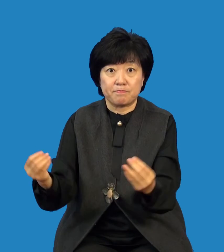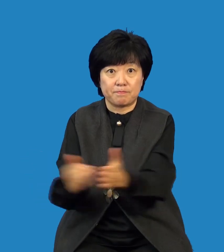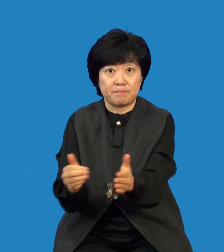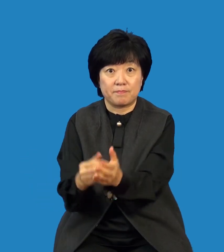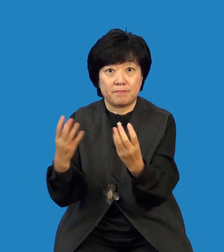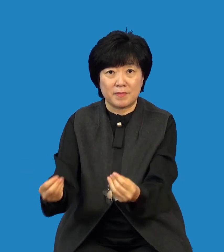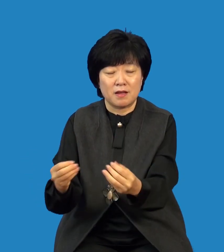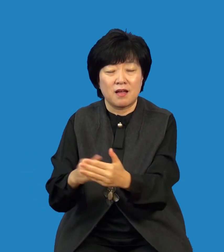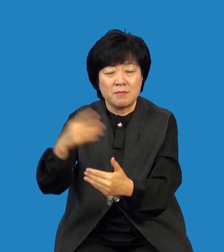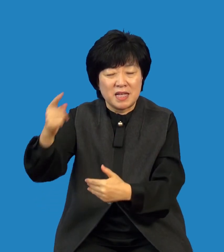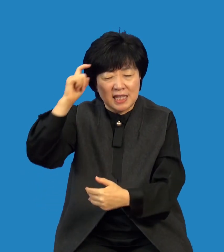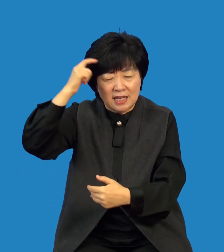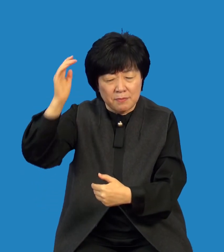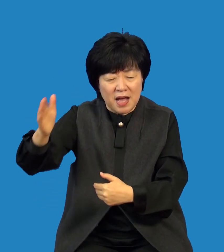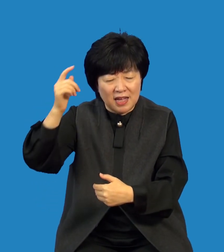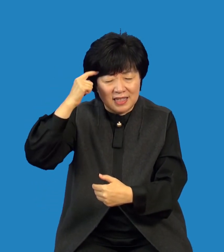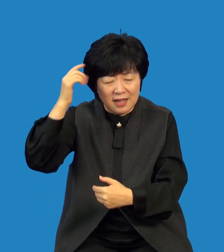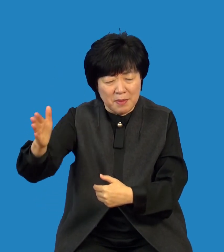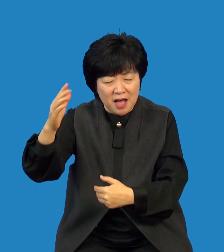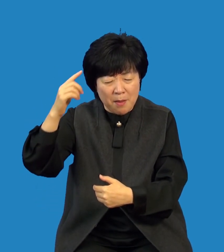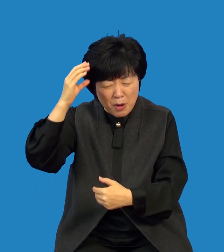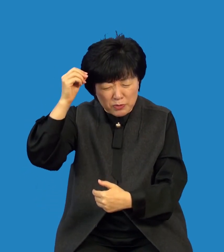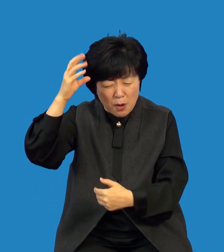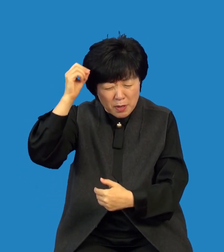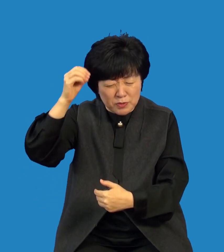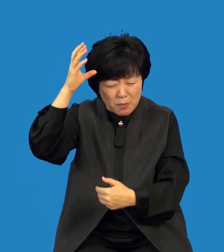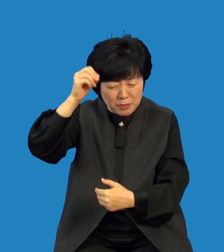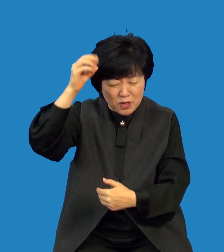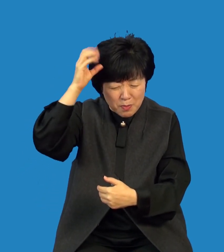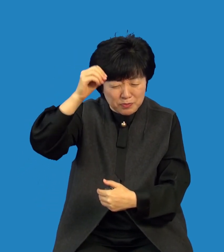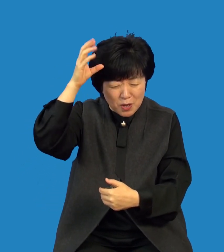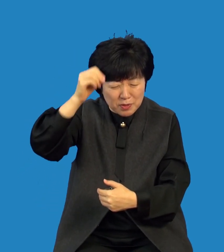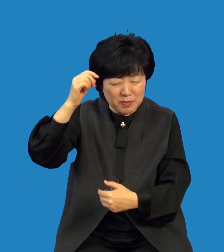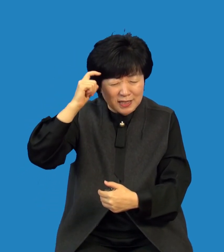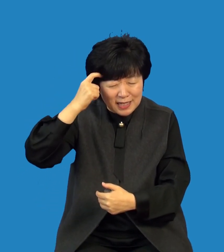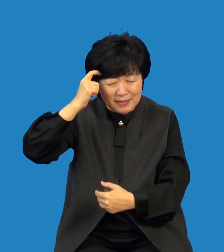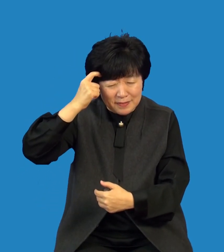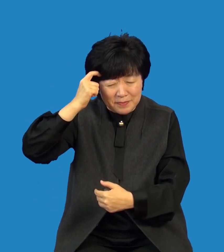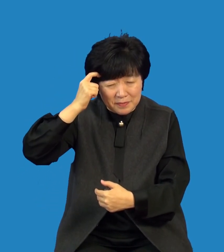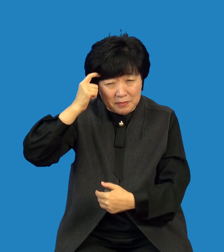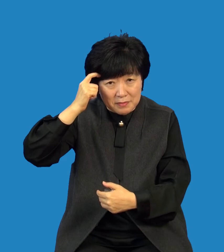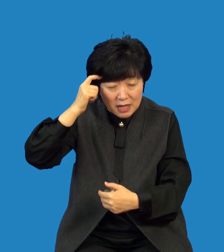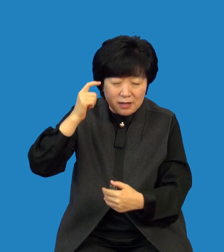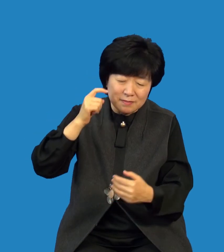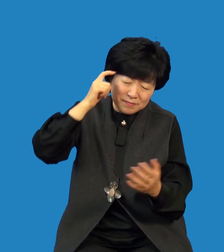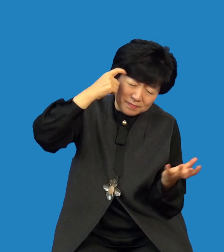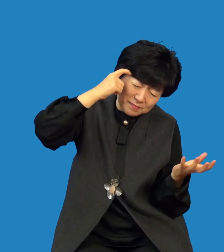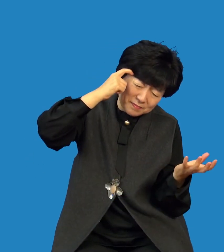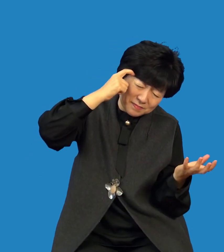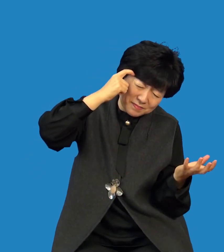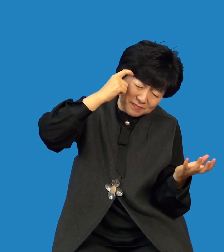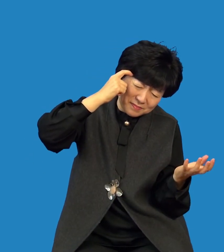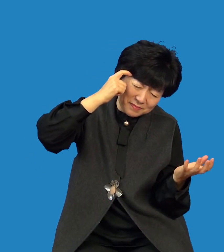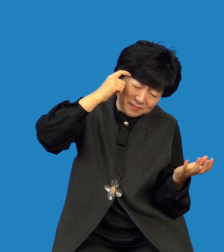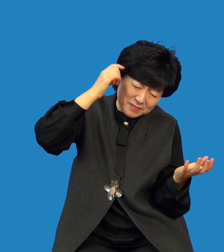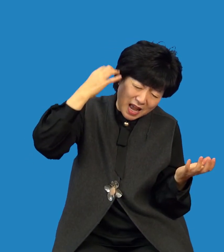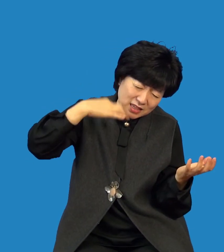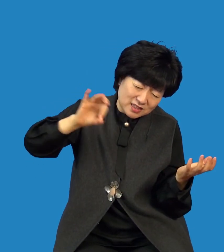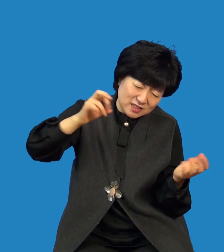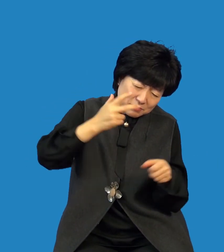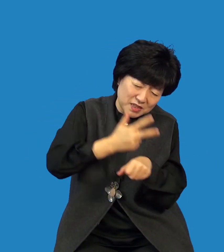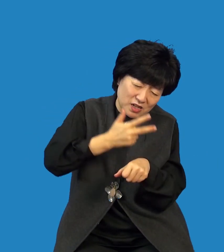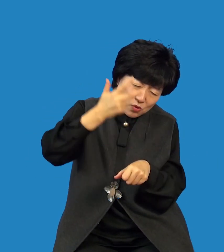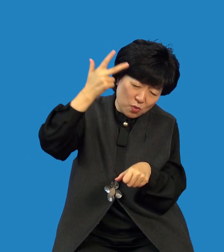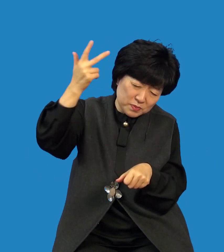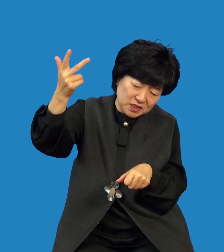거야 얘가. 그러니까 야 너 알잖아 멈춰. 그런데 얘가 계속 돌아가더니 아침 7시에 스스로 틀린 걸 찾아냈어요. 그래서